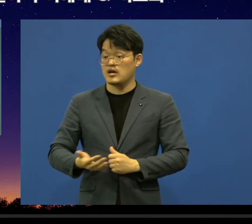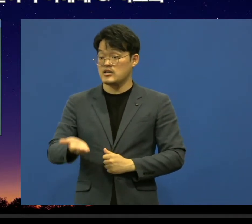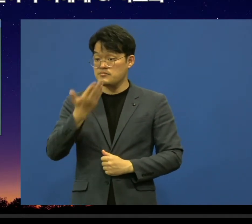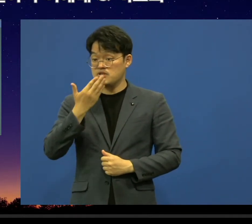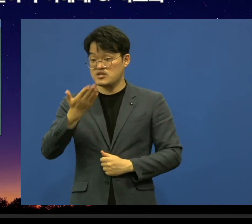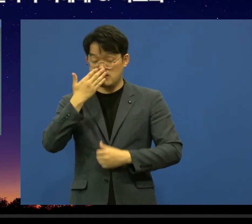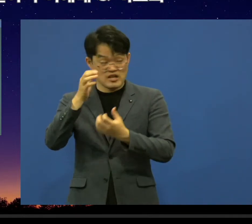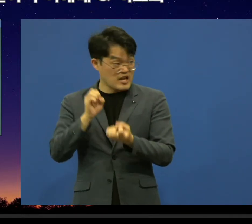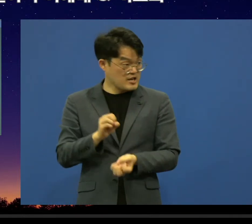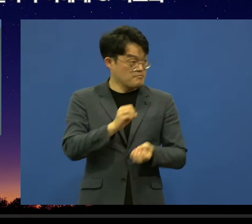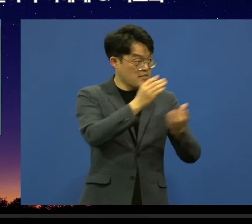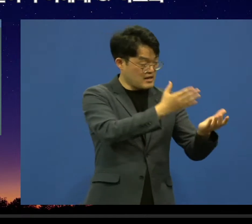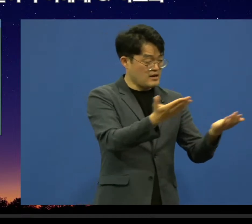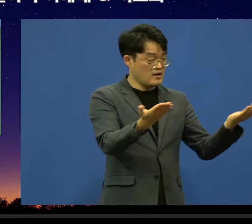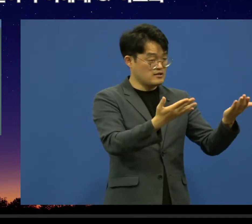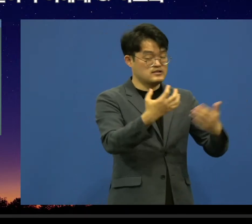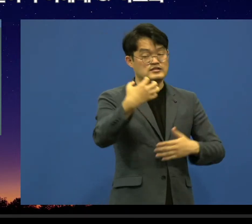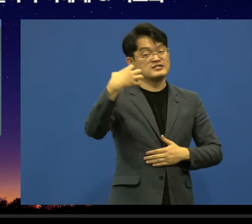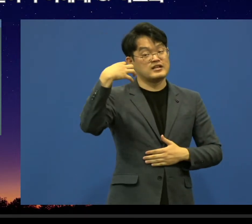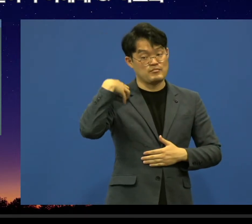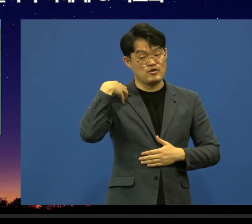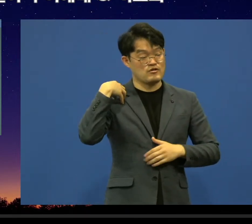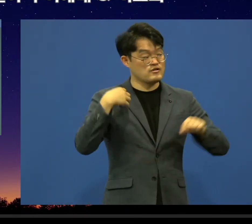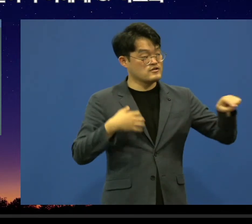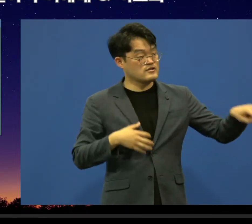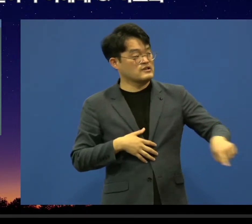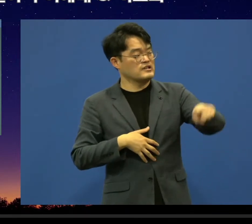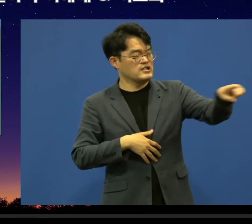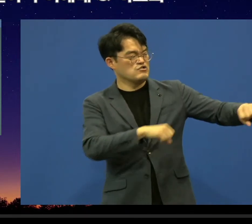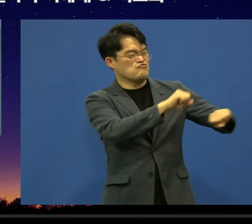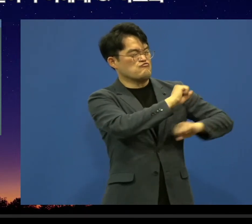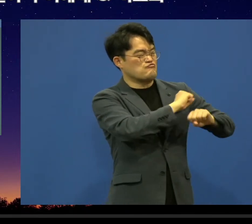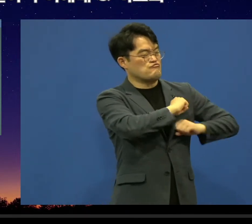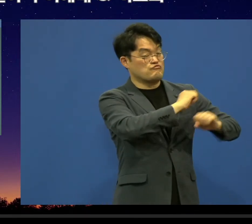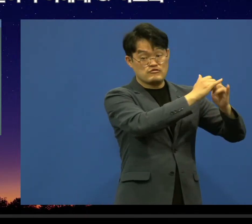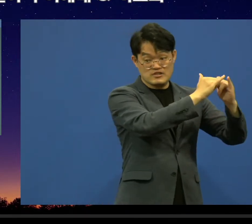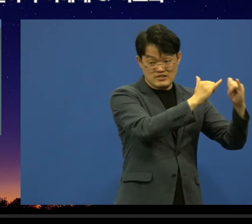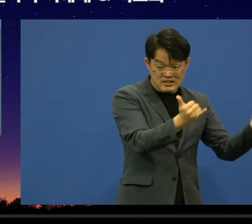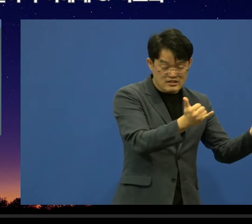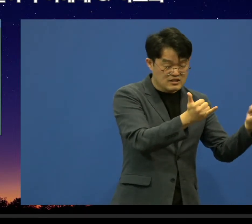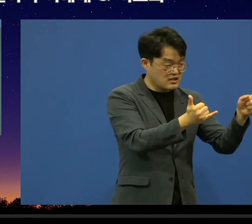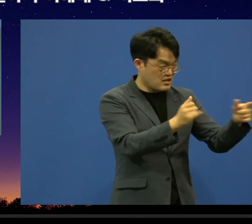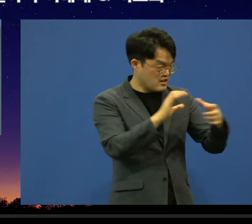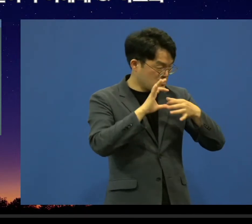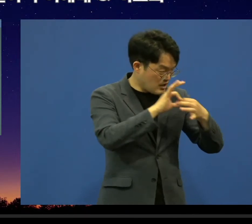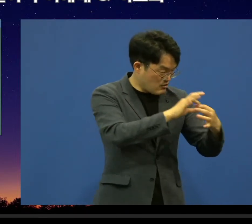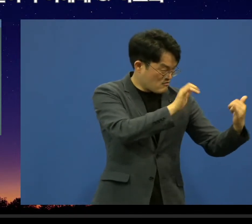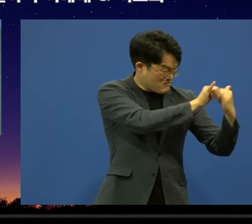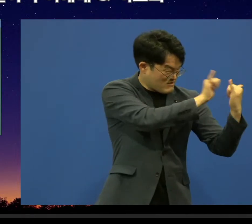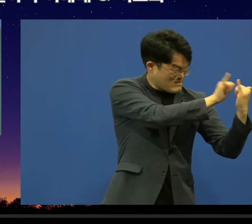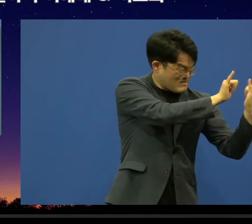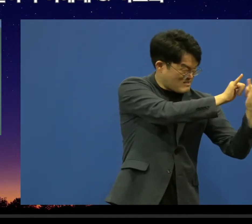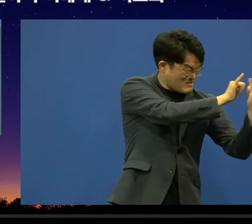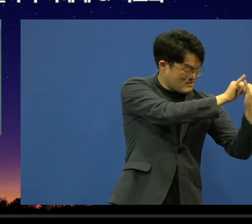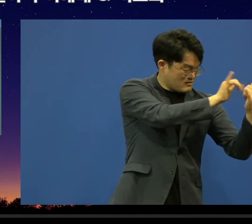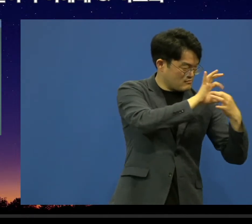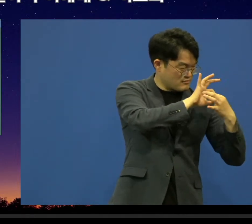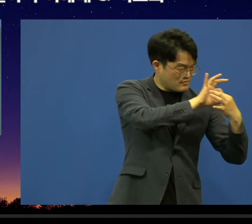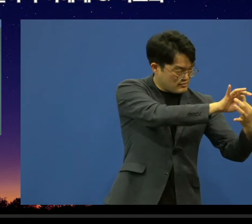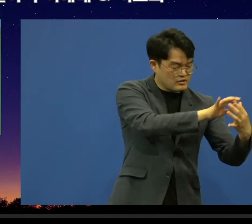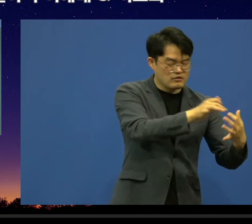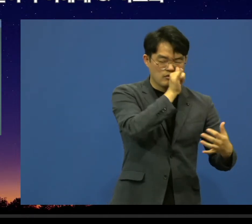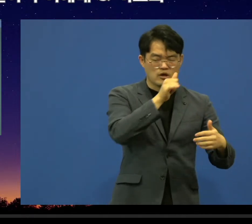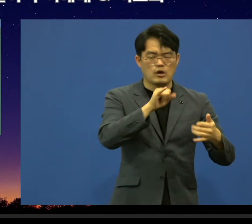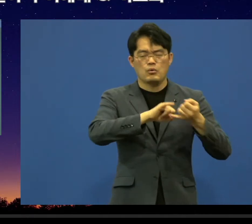사명, 여러분 이것은 최전방 병사들에게 그 자리를 뜨지 않고 유지하게 하는 아주 중요한 일이기도